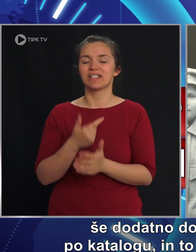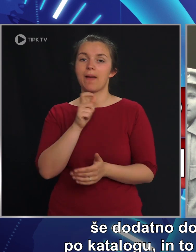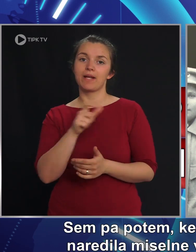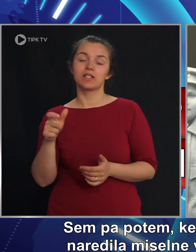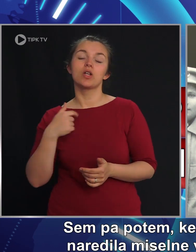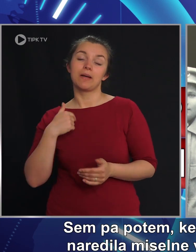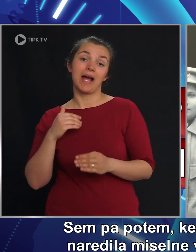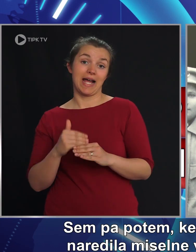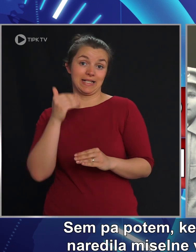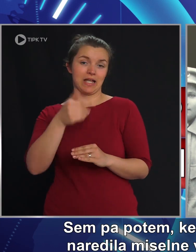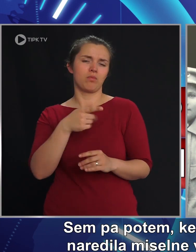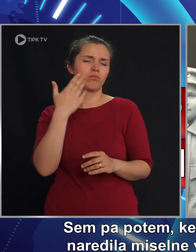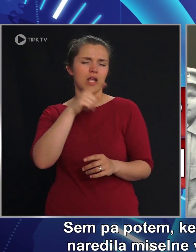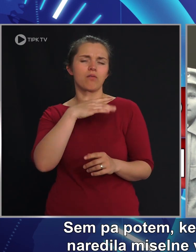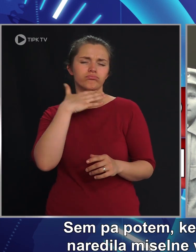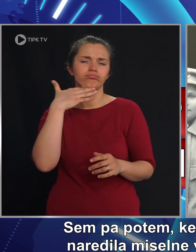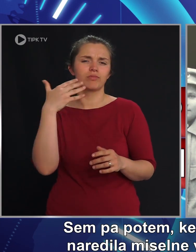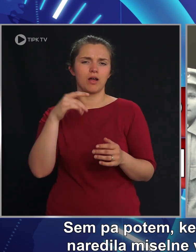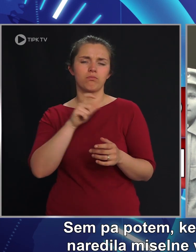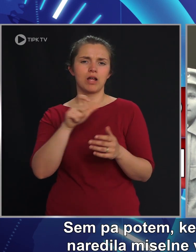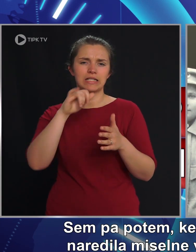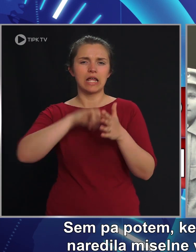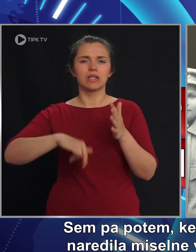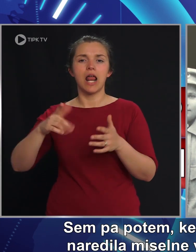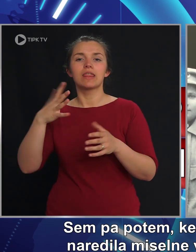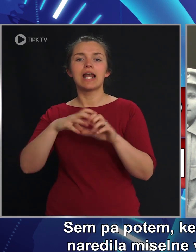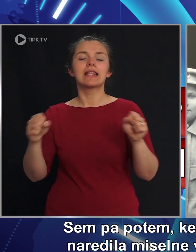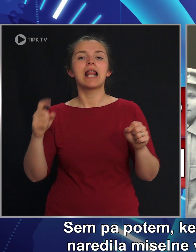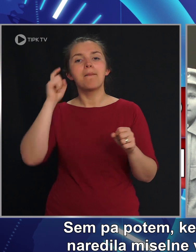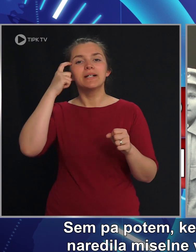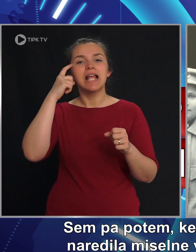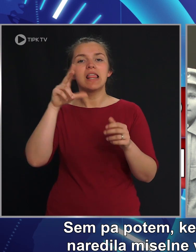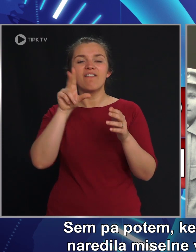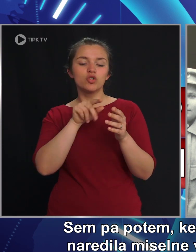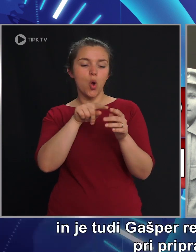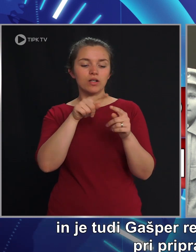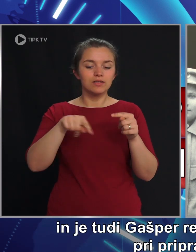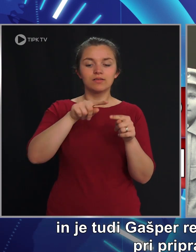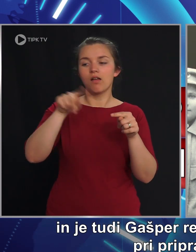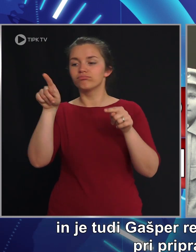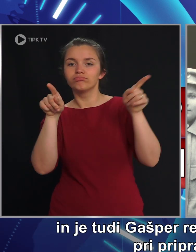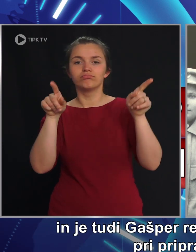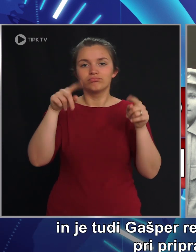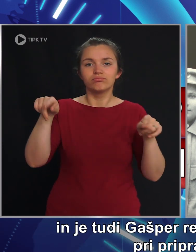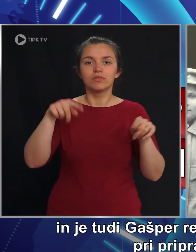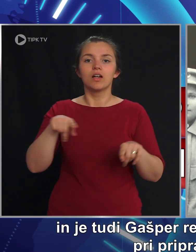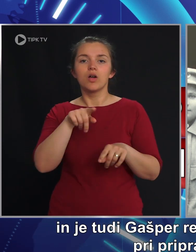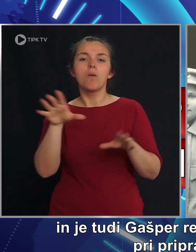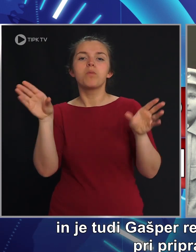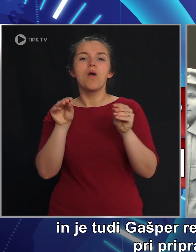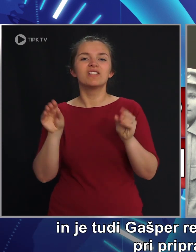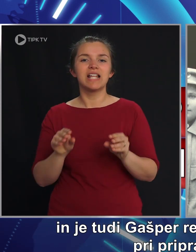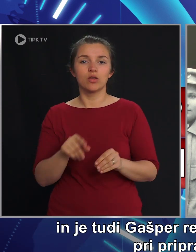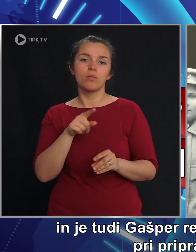osnova za besedilo. Sem pa poj, ker je bilo tega besedila ogromno, naredila miselne vzorce, kjer je pa bistvo povzeto. Je tudi Gašpar rekel, da mu je to